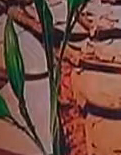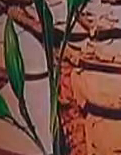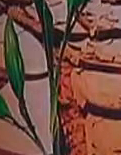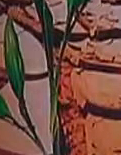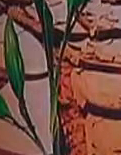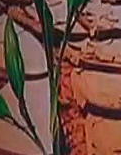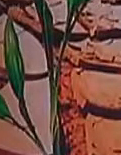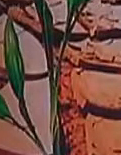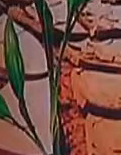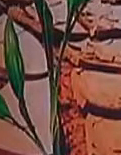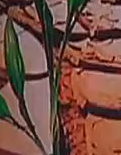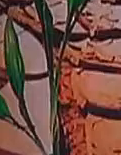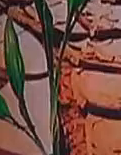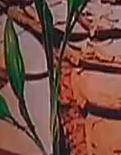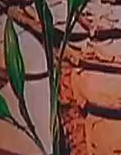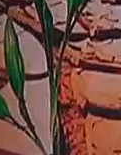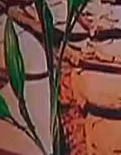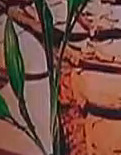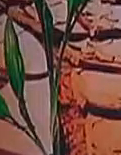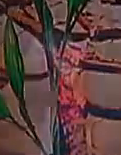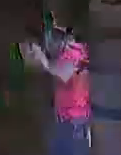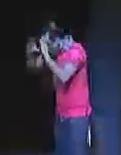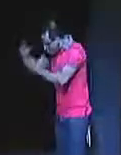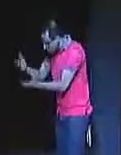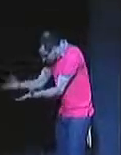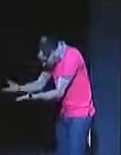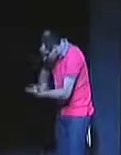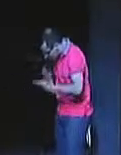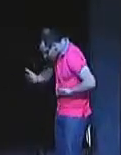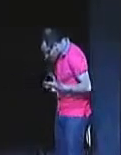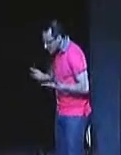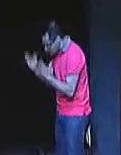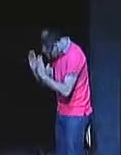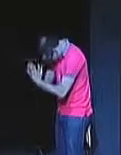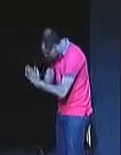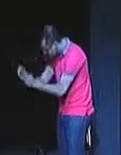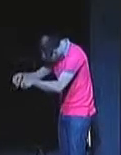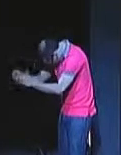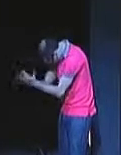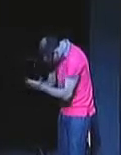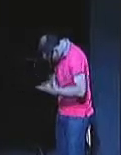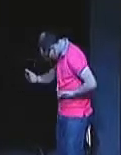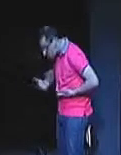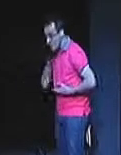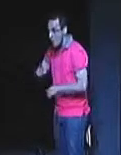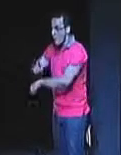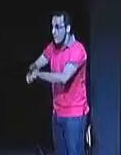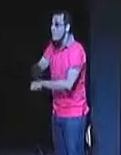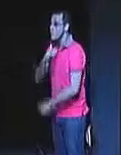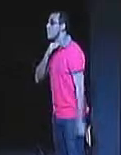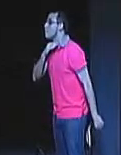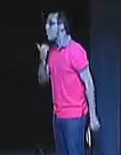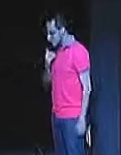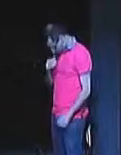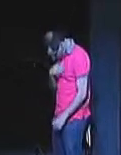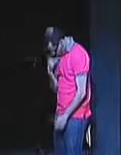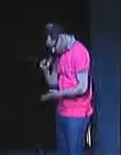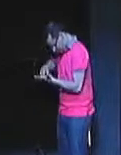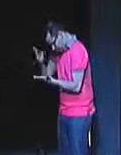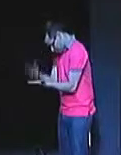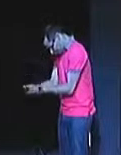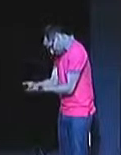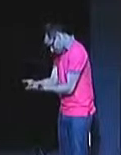escravo estava sob a obrigação moral de servir o seu mestre uma vez morto o dono não tinha mais autoridade ou poder